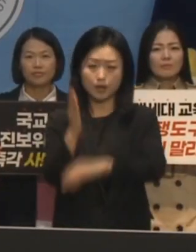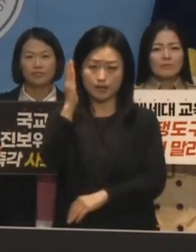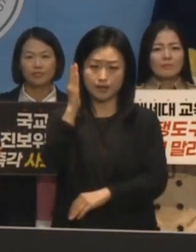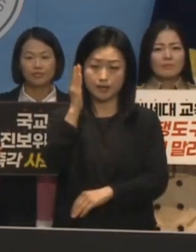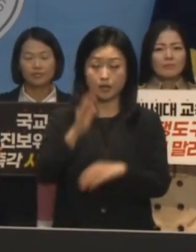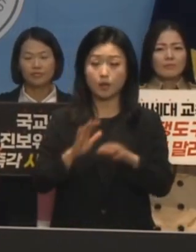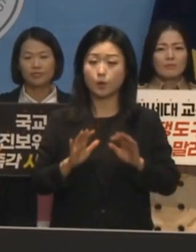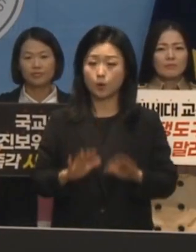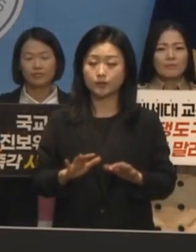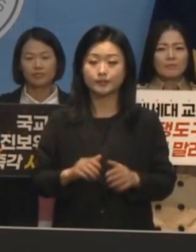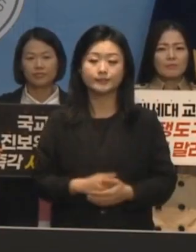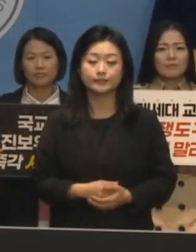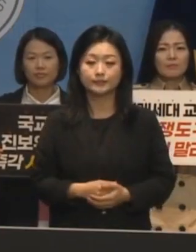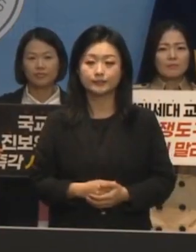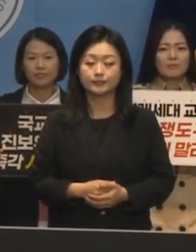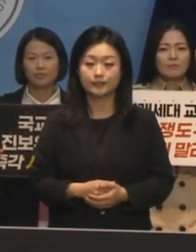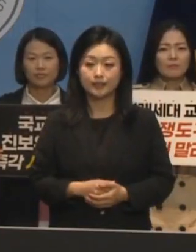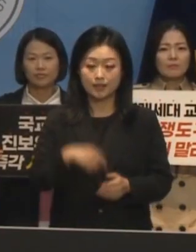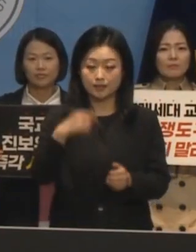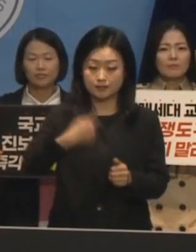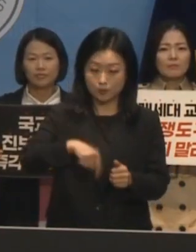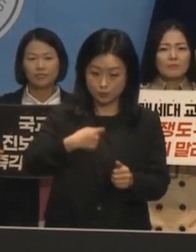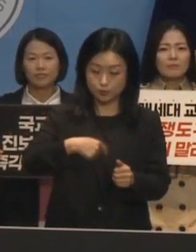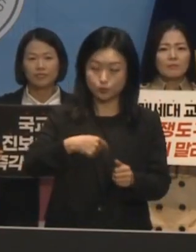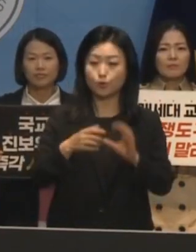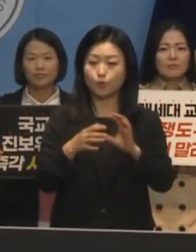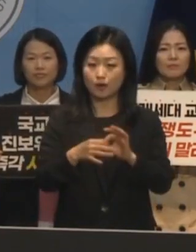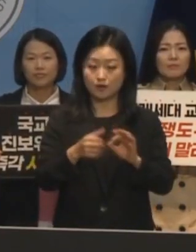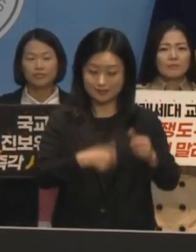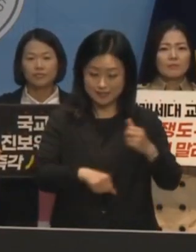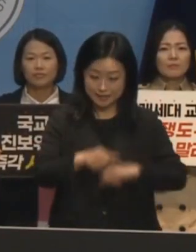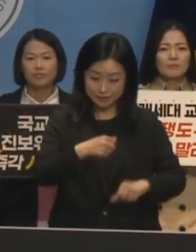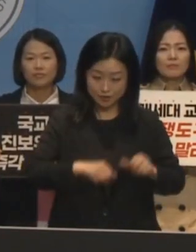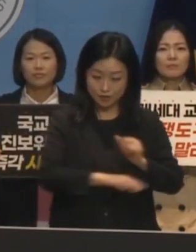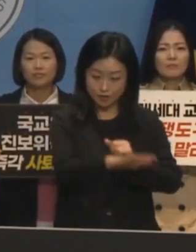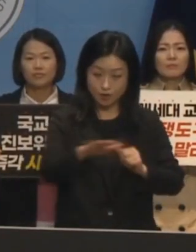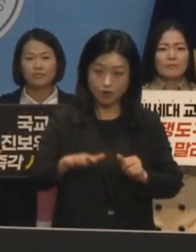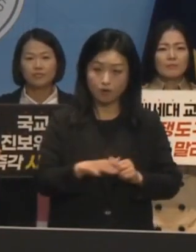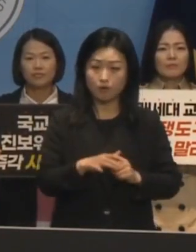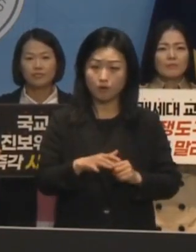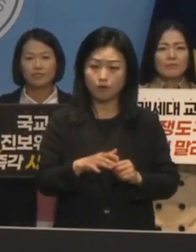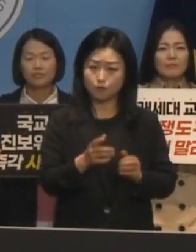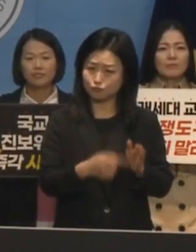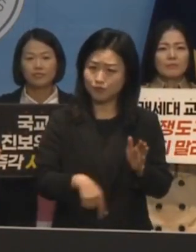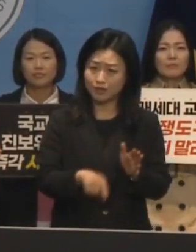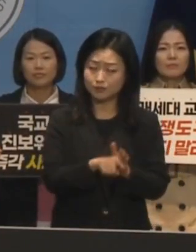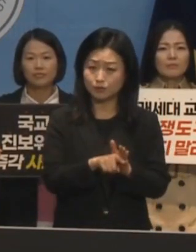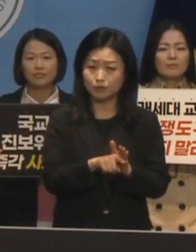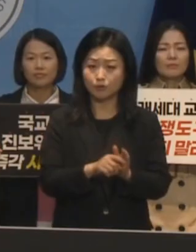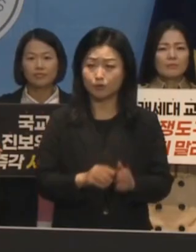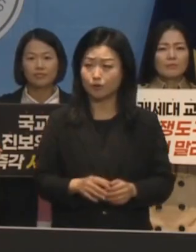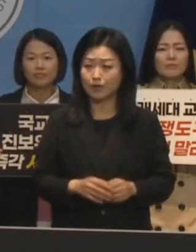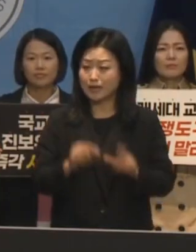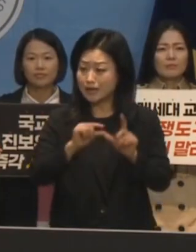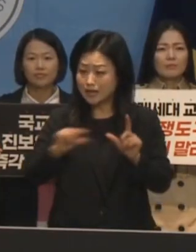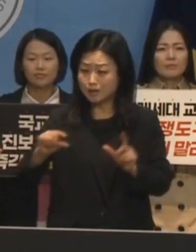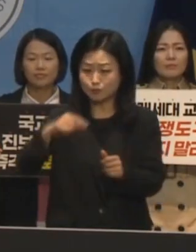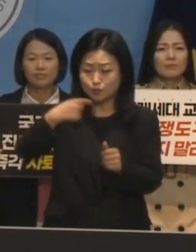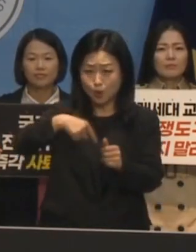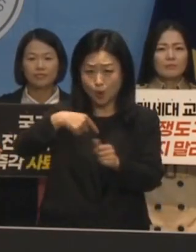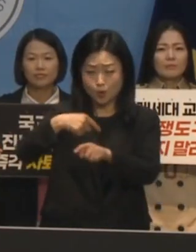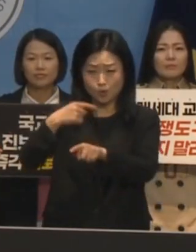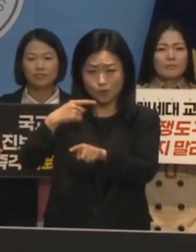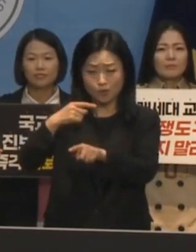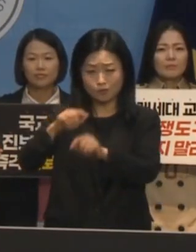이 자리에는 아이들의 교육 현장이 개개인의 정치적 입장으로 인해 흔들려서는 안 된다는 마음으로